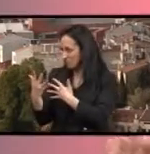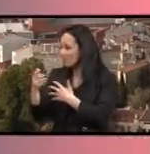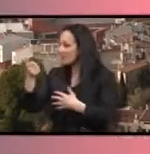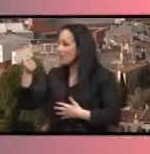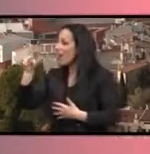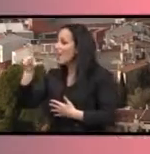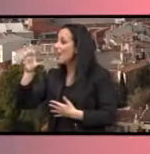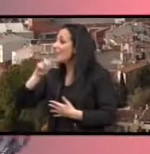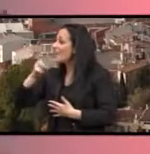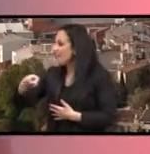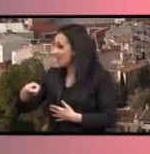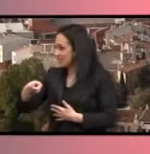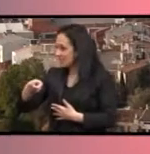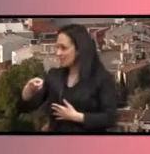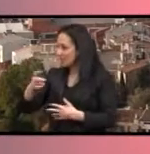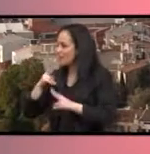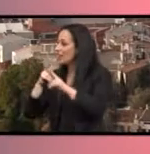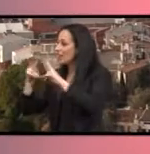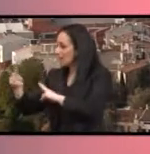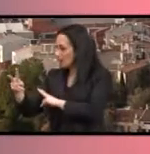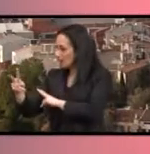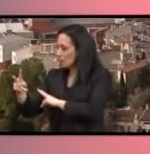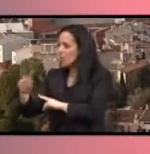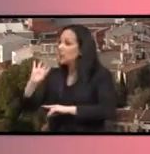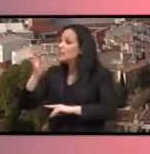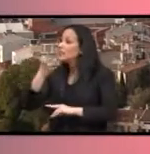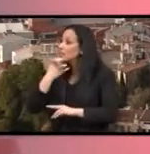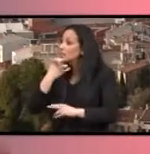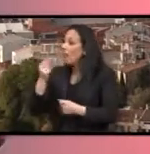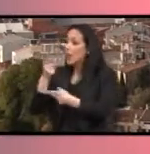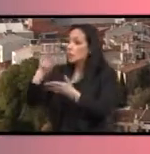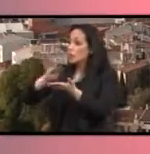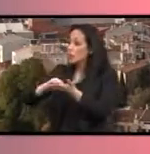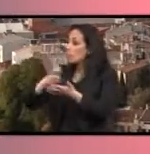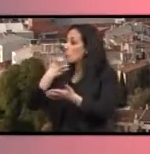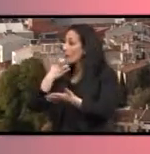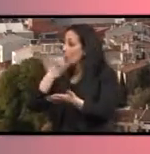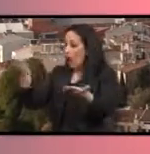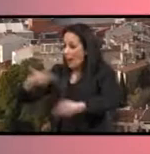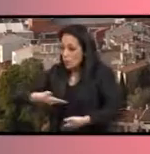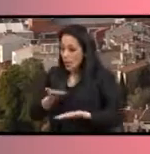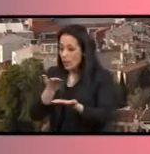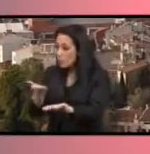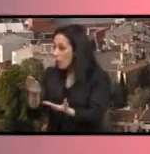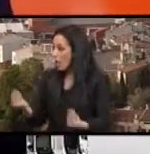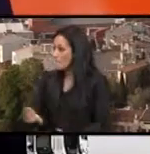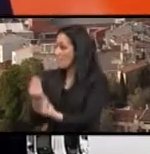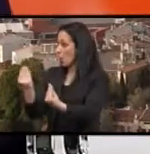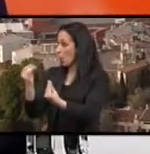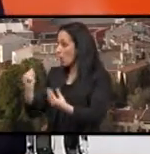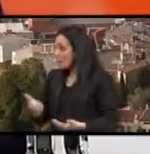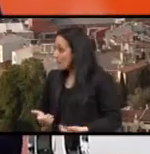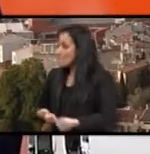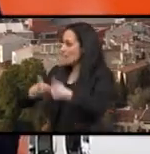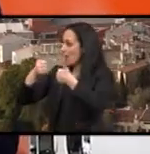A vegades, només amb el fet de que no es posin tantes pegues, ja ens ajudaria. O sigui, ja no és només el que et donin